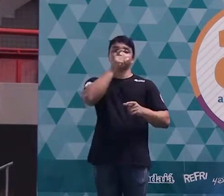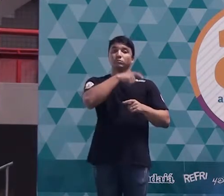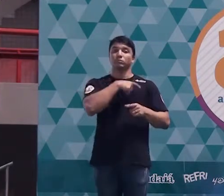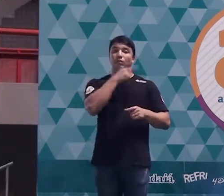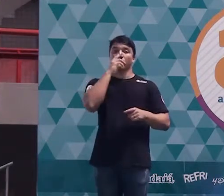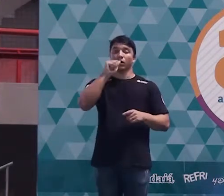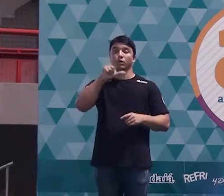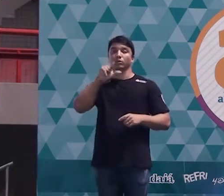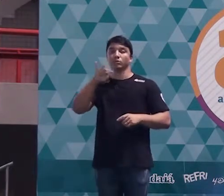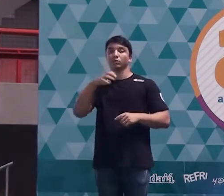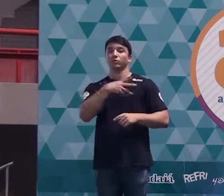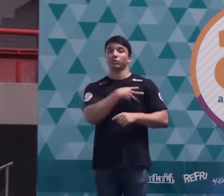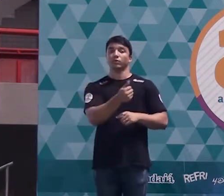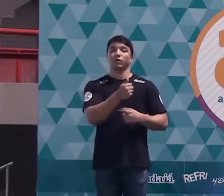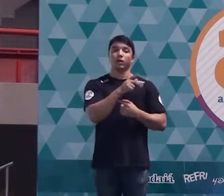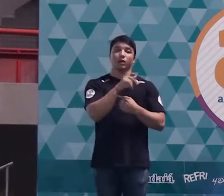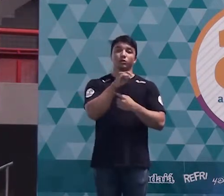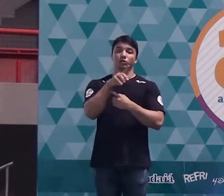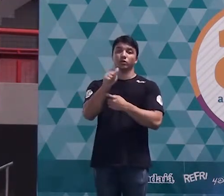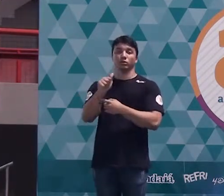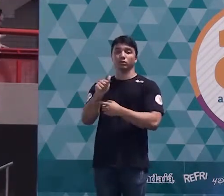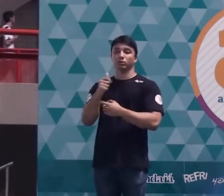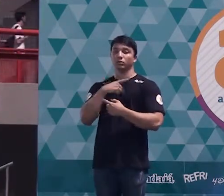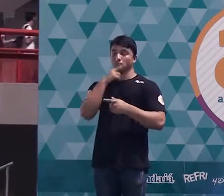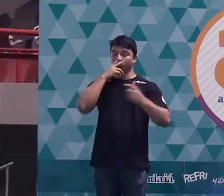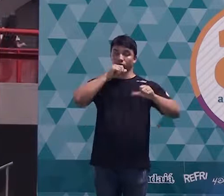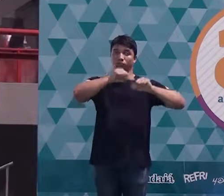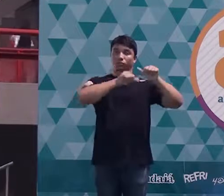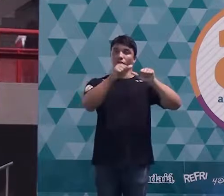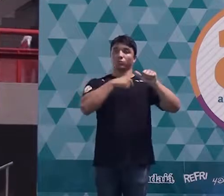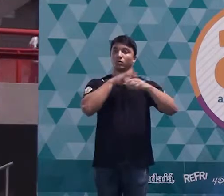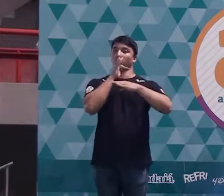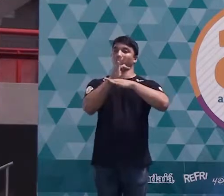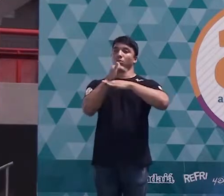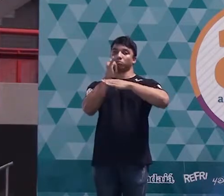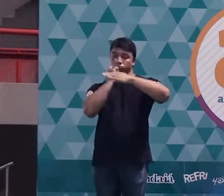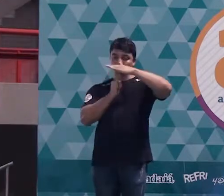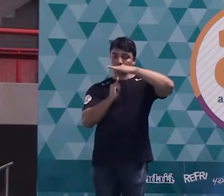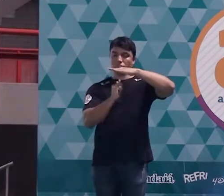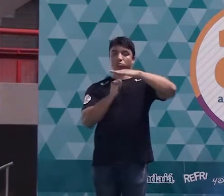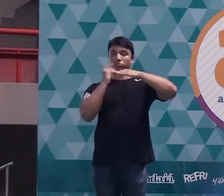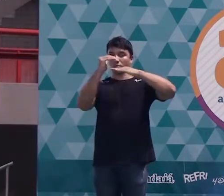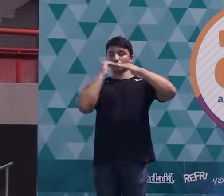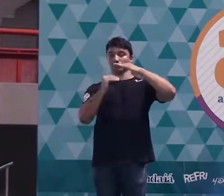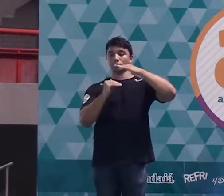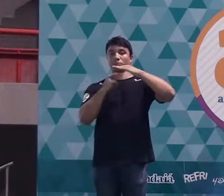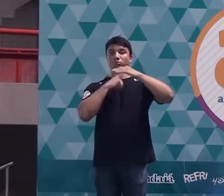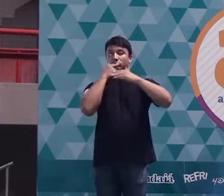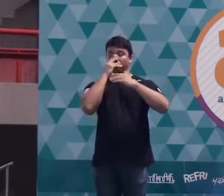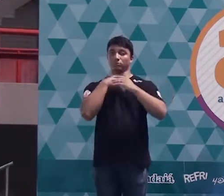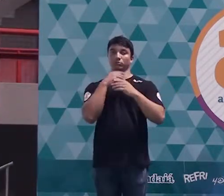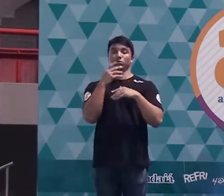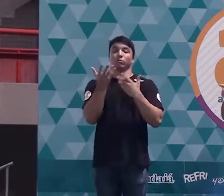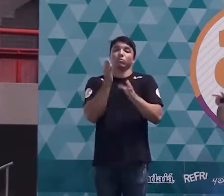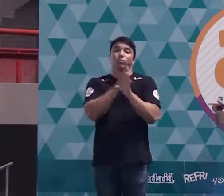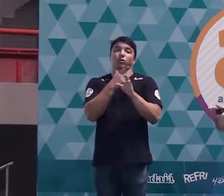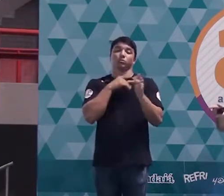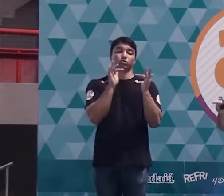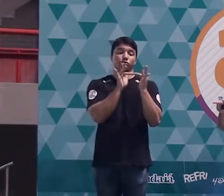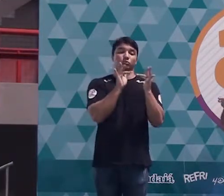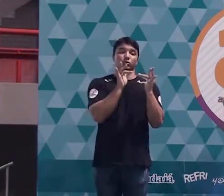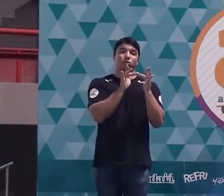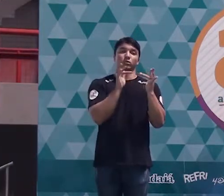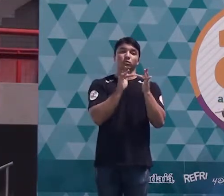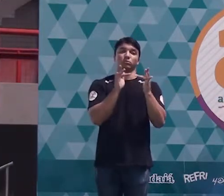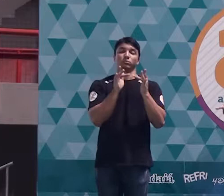a Aline, filha da Ângela. Ou seja, houve uma mudança de nível de linguagem em virtude da